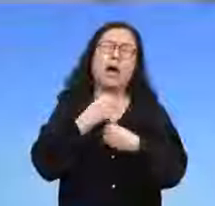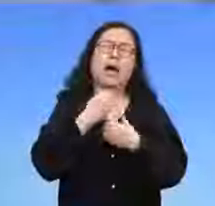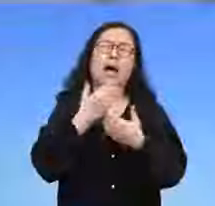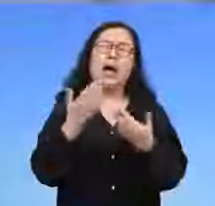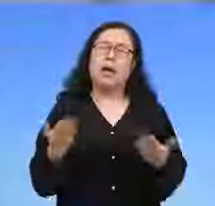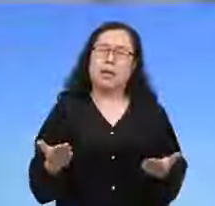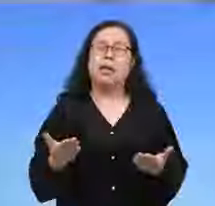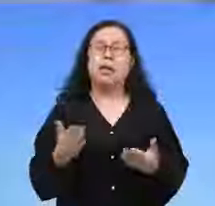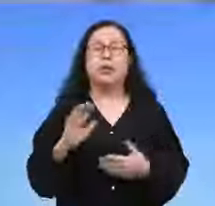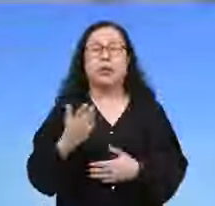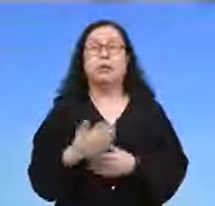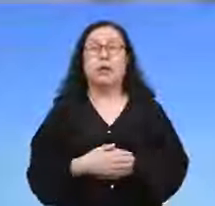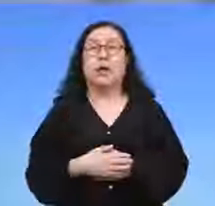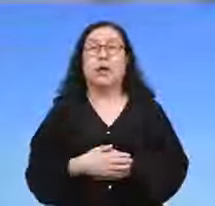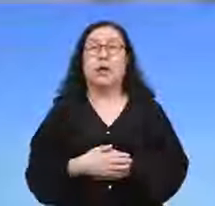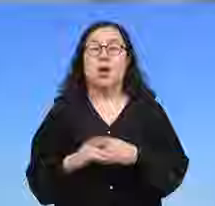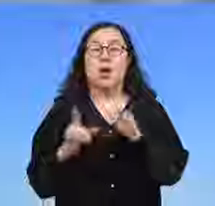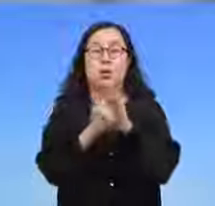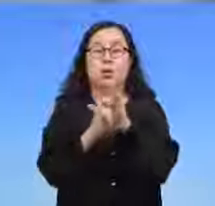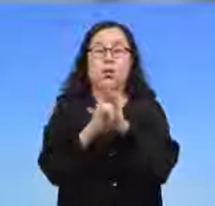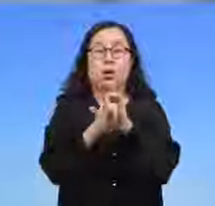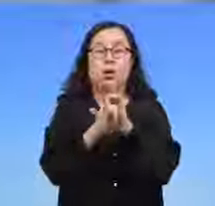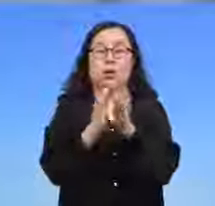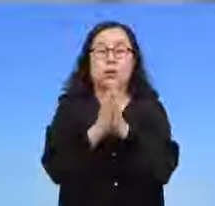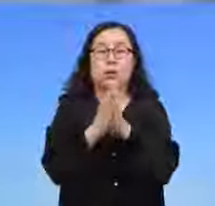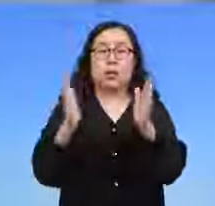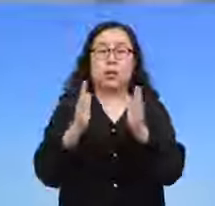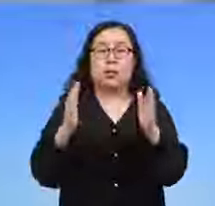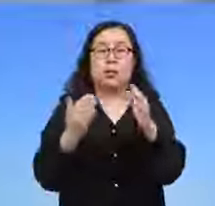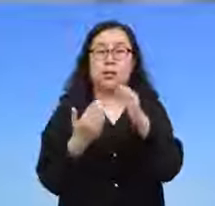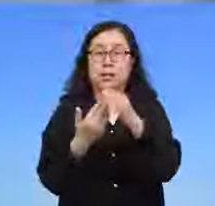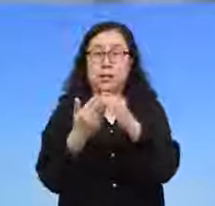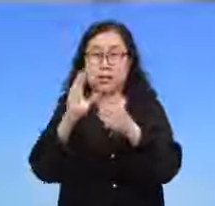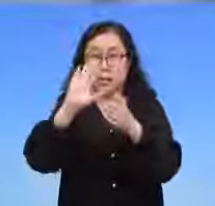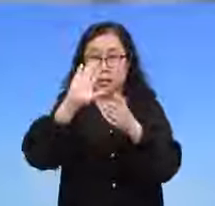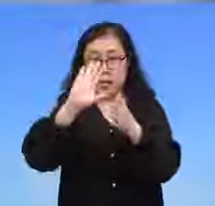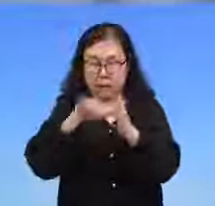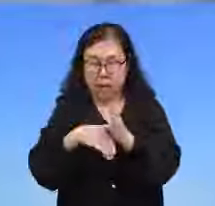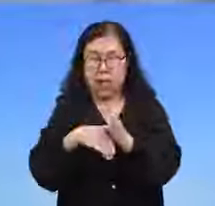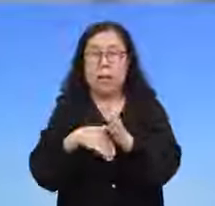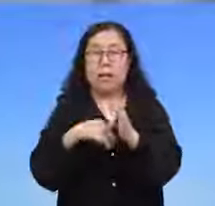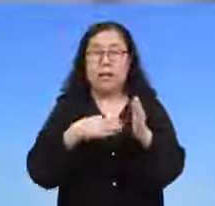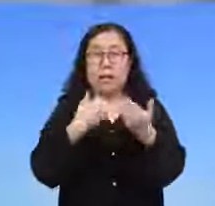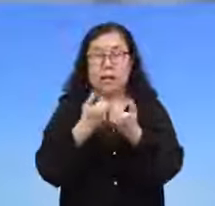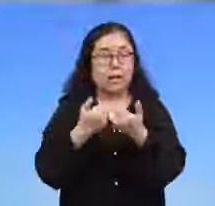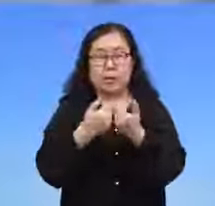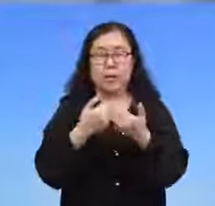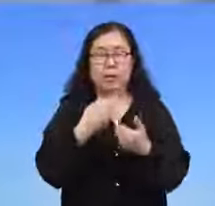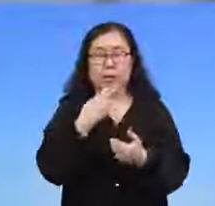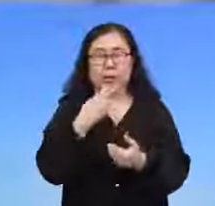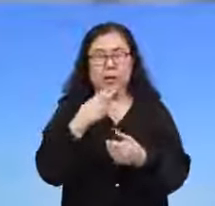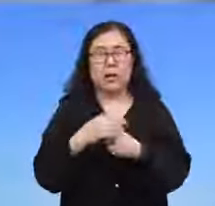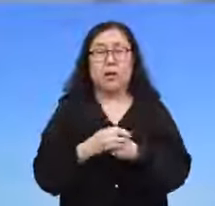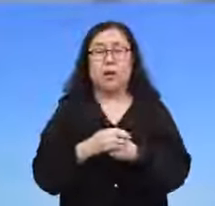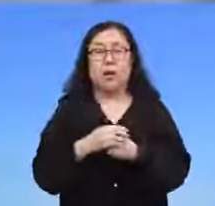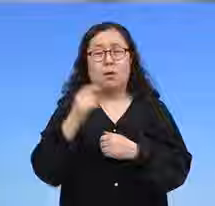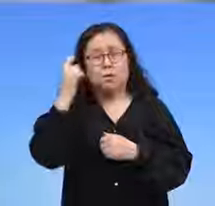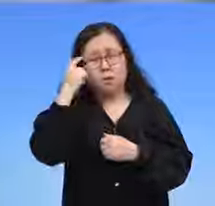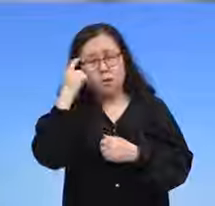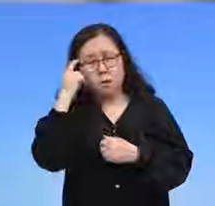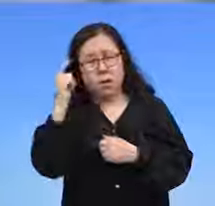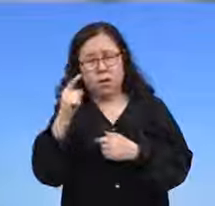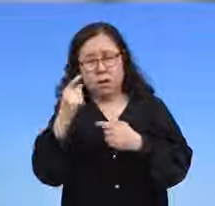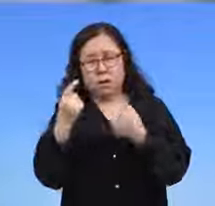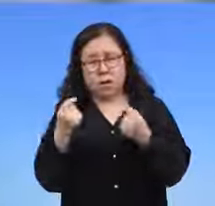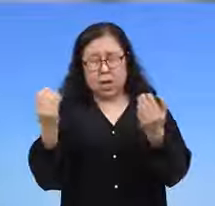해보세요. 코로나19가 딱 터졌을 때요, 저 갈등 없었습니다. 아니 왜 이런 일이 일어나지?